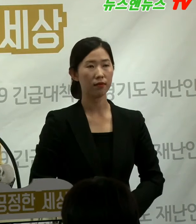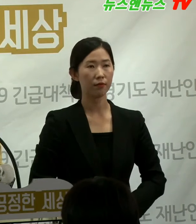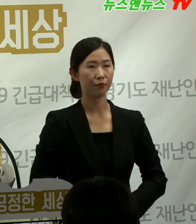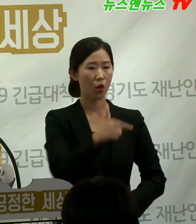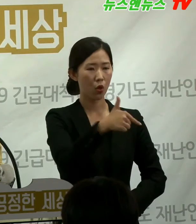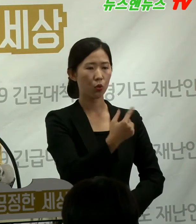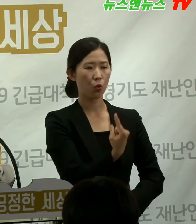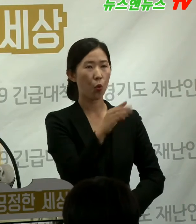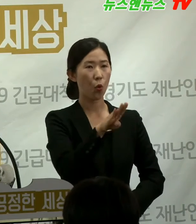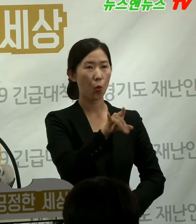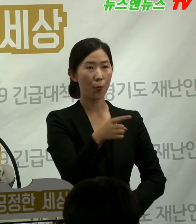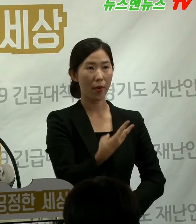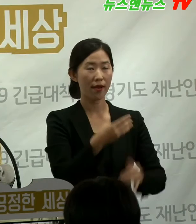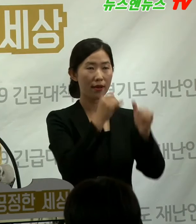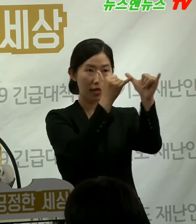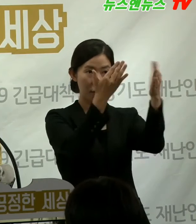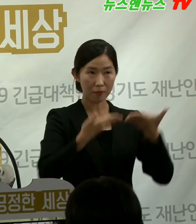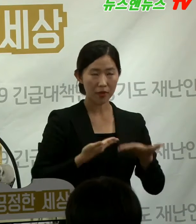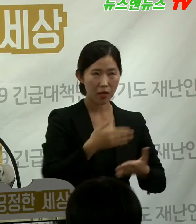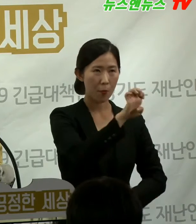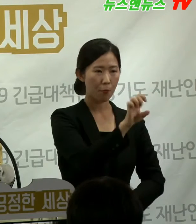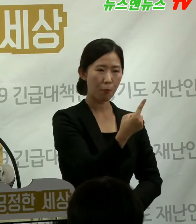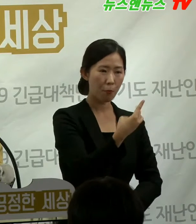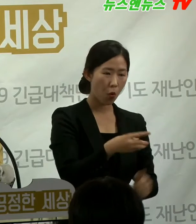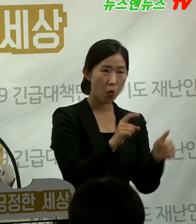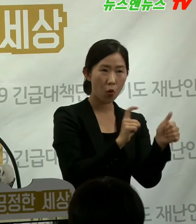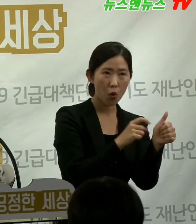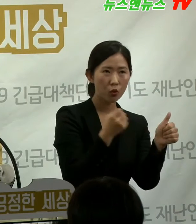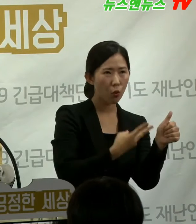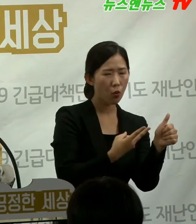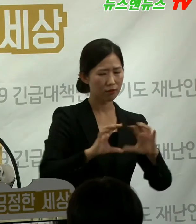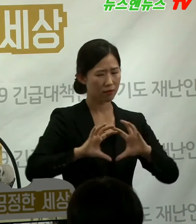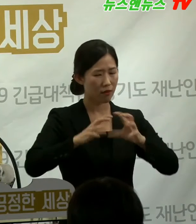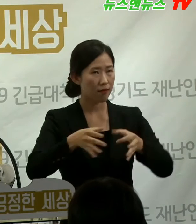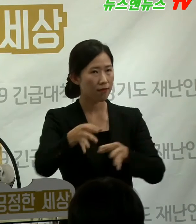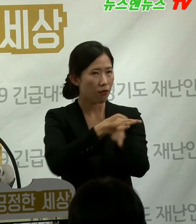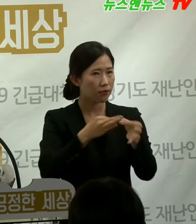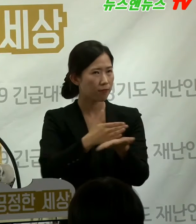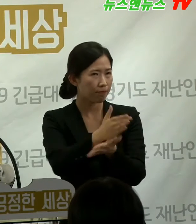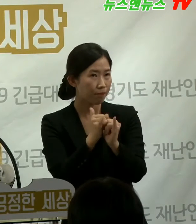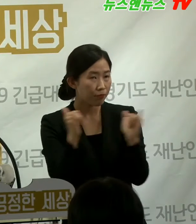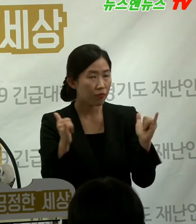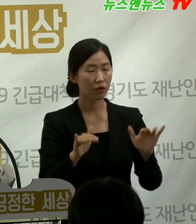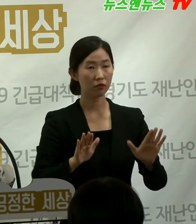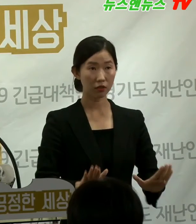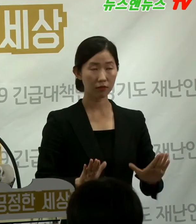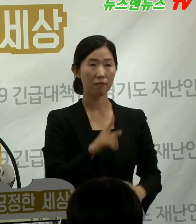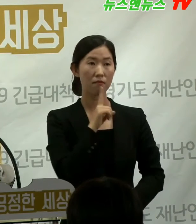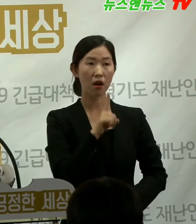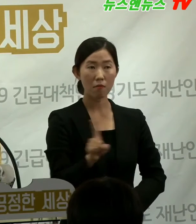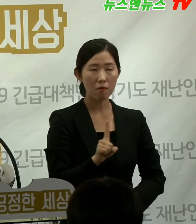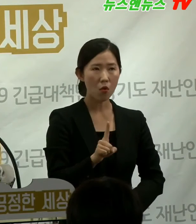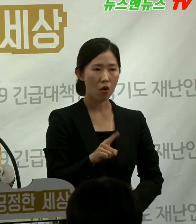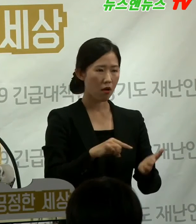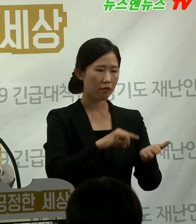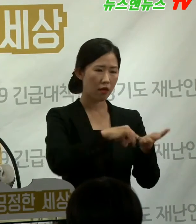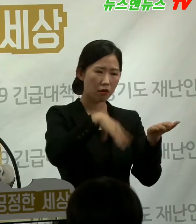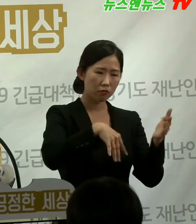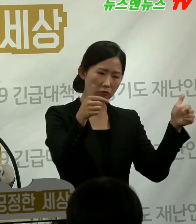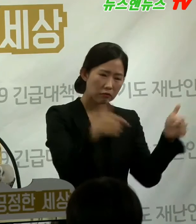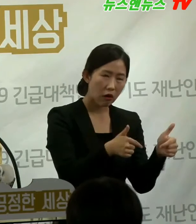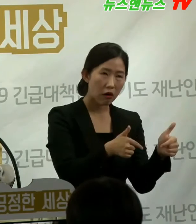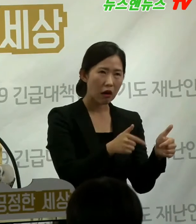경제학상 수상자 폴 크루그먼 등 세계적인 경제 석학들이 감세 같은 간접 정책보다 현금 지급